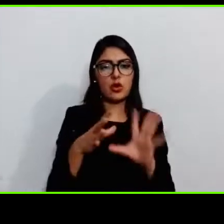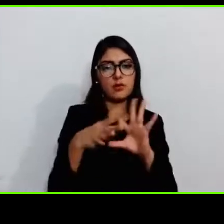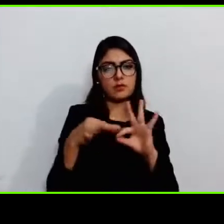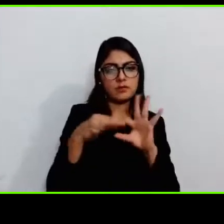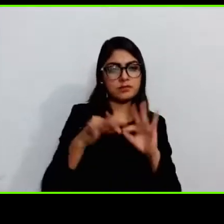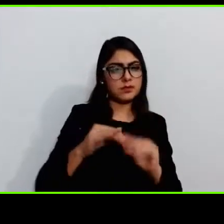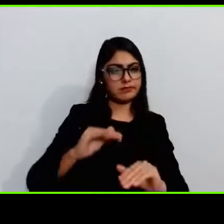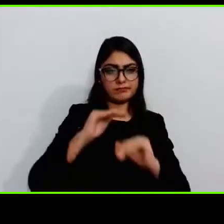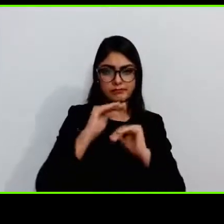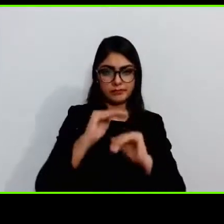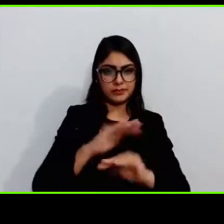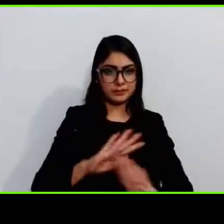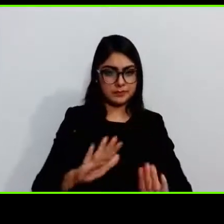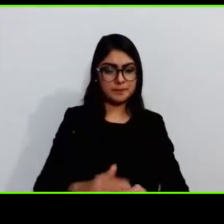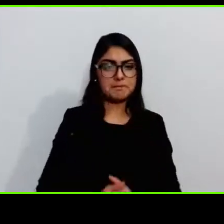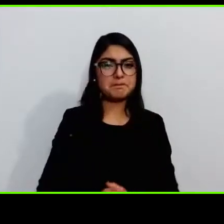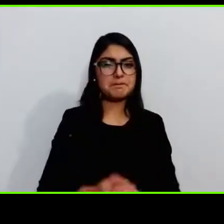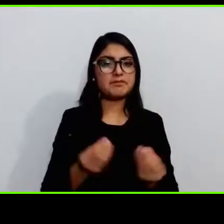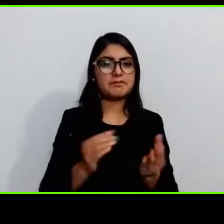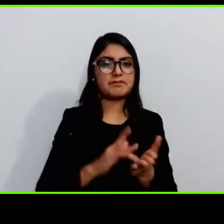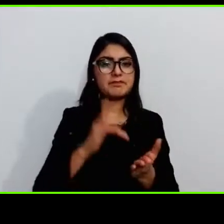yo dejar mi intervención. Muchas gracias.